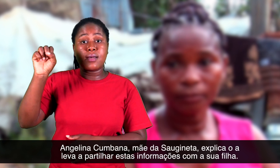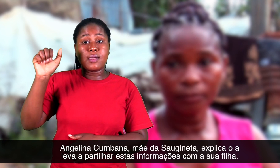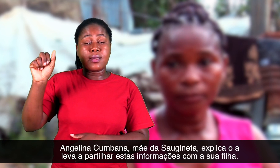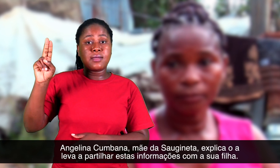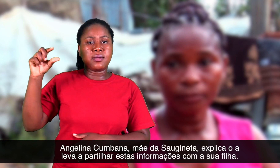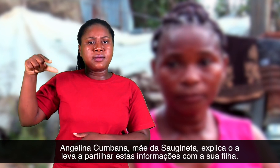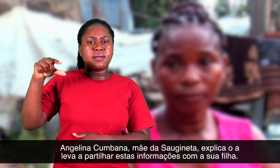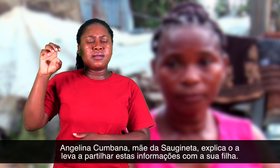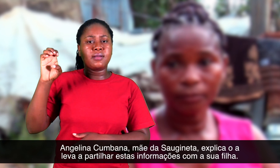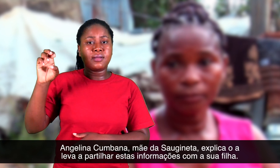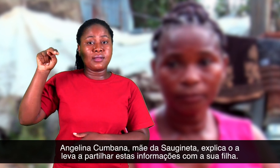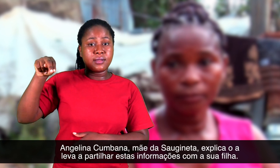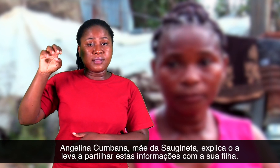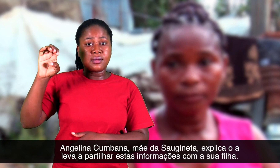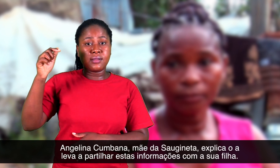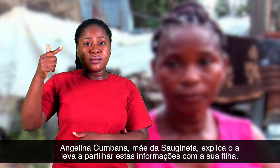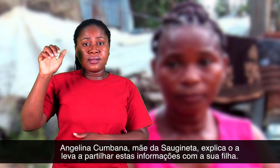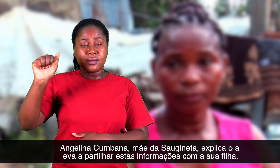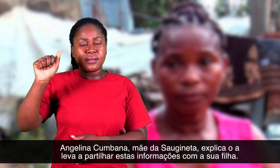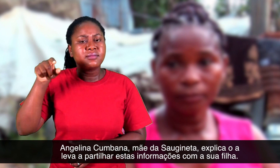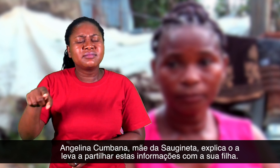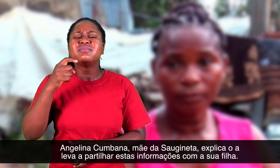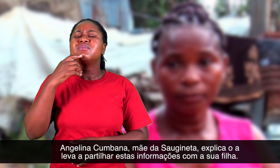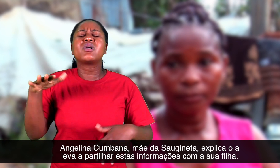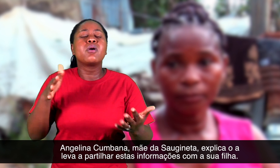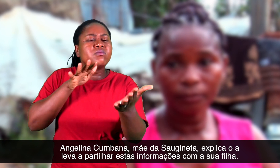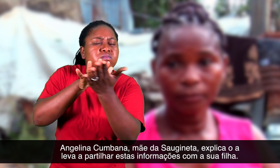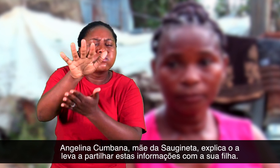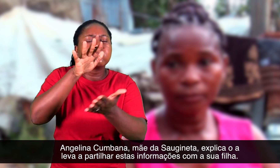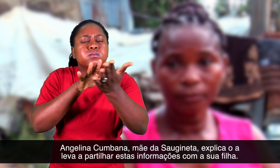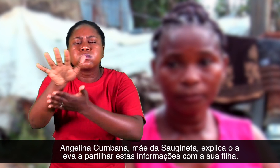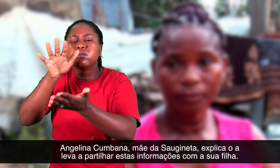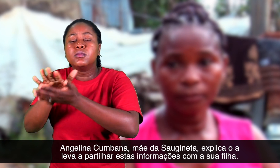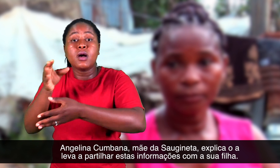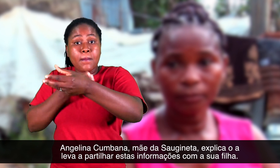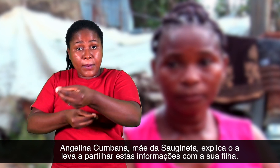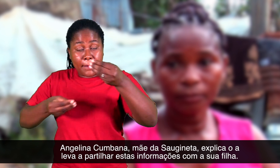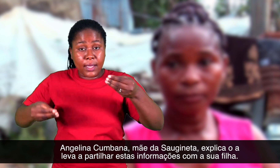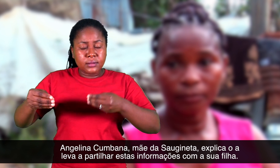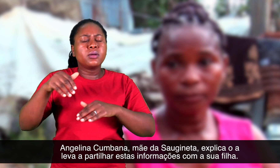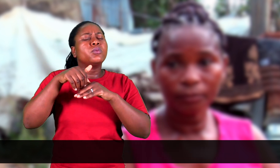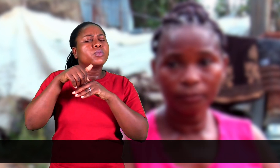Angelina Kumbana, mãe da Saugineta, explica o que a leva a partilhar estas informações com a sua filha.